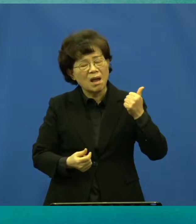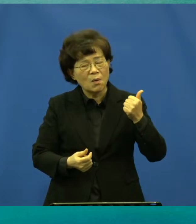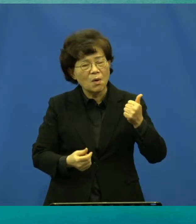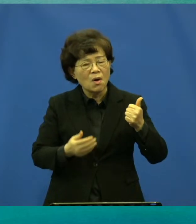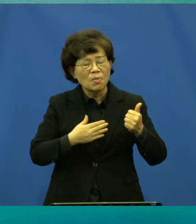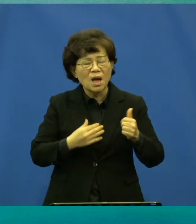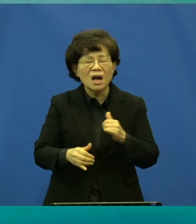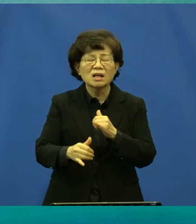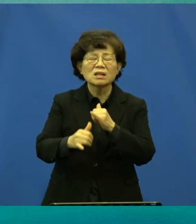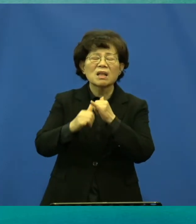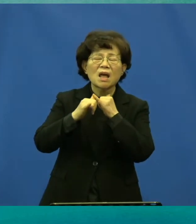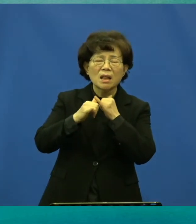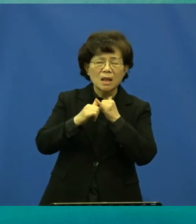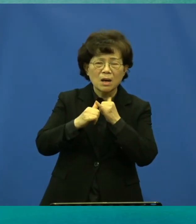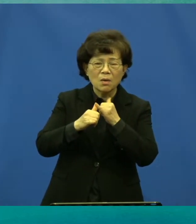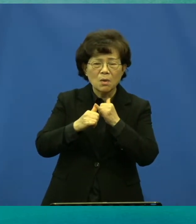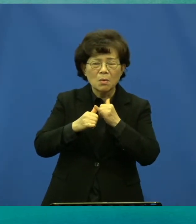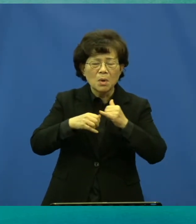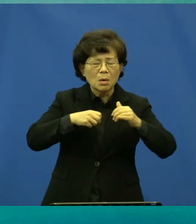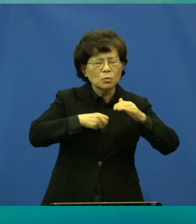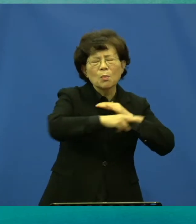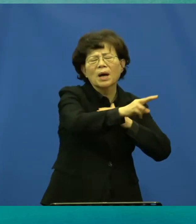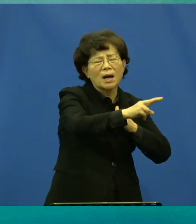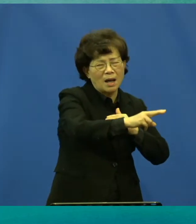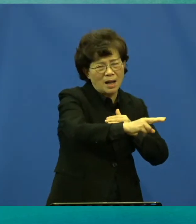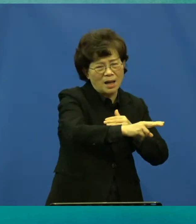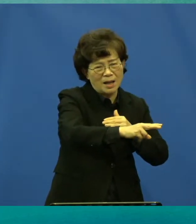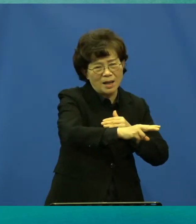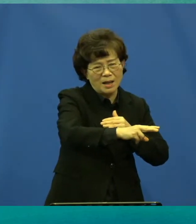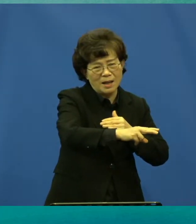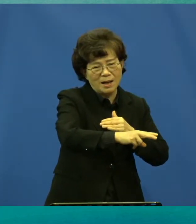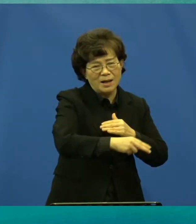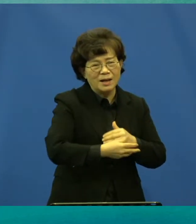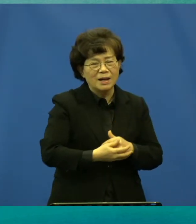죽겠다 그러고 소리를 치고 도망을 가버립니다.